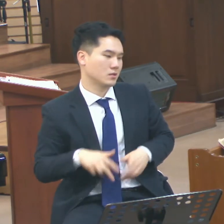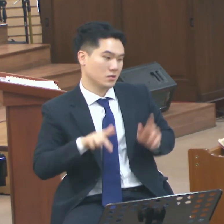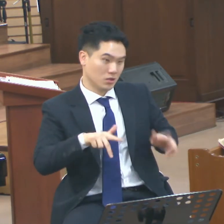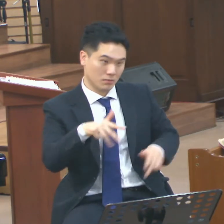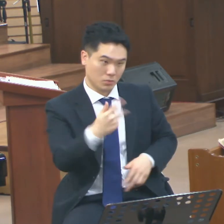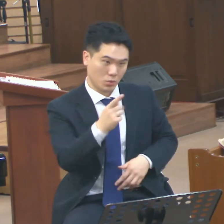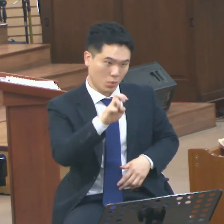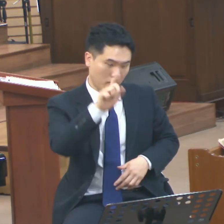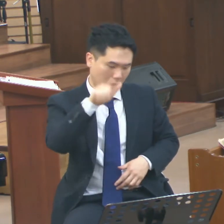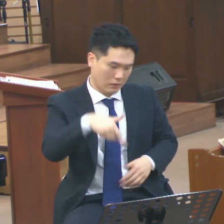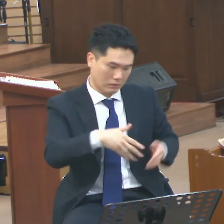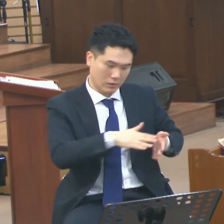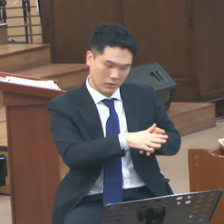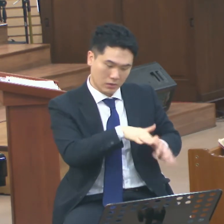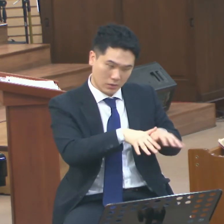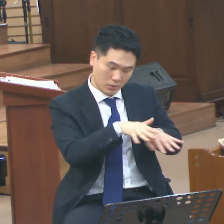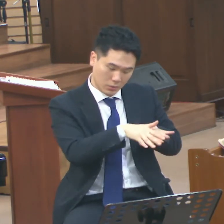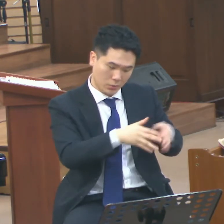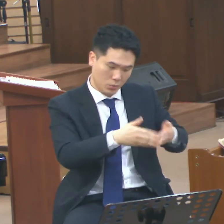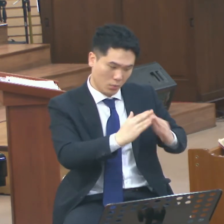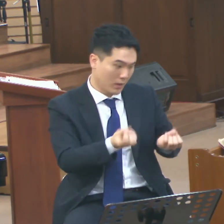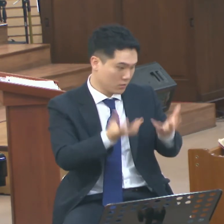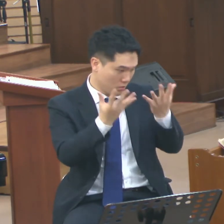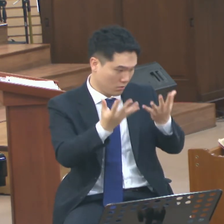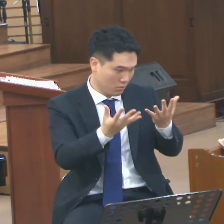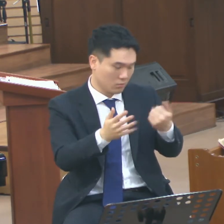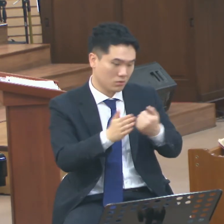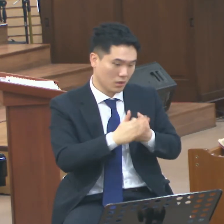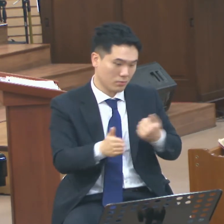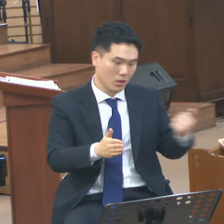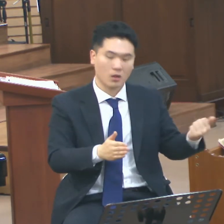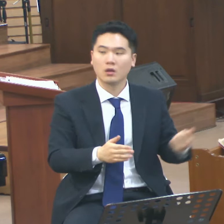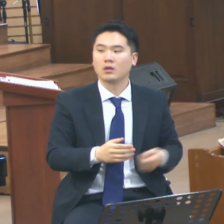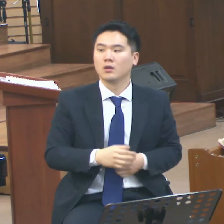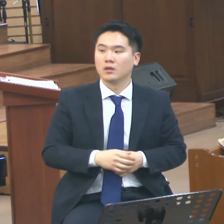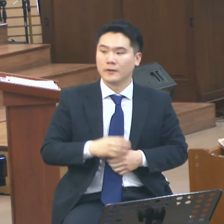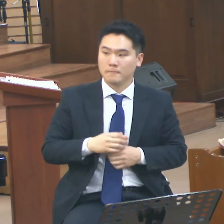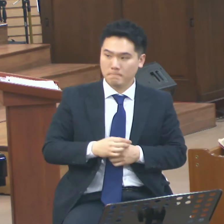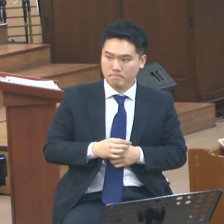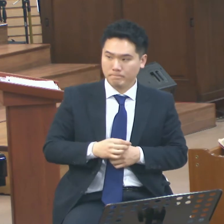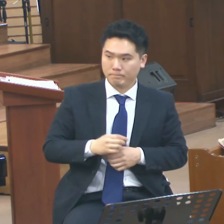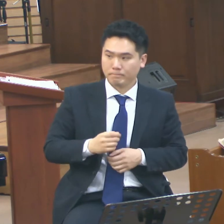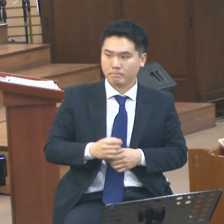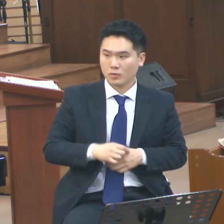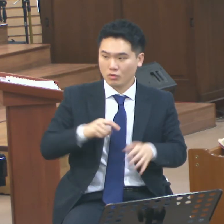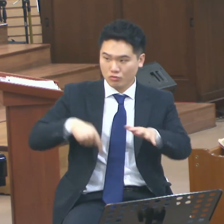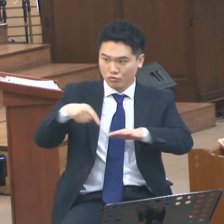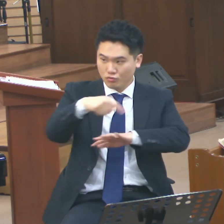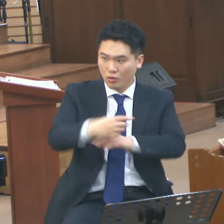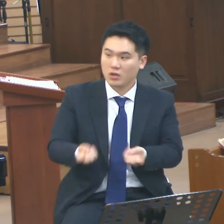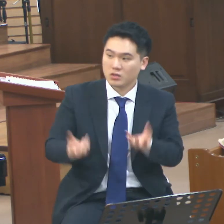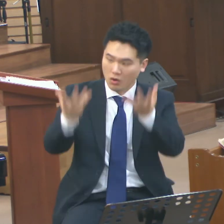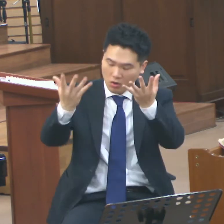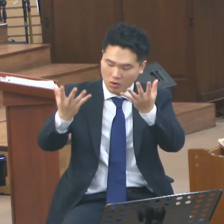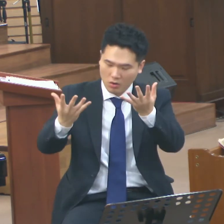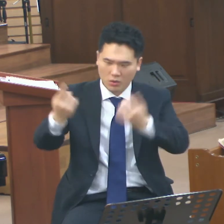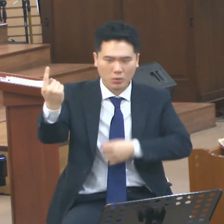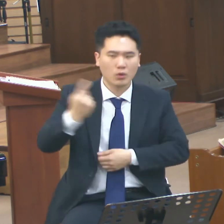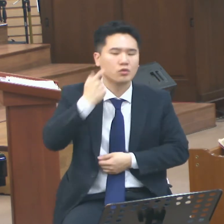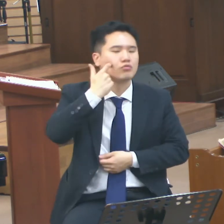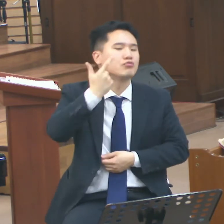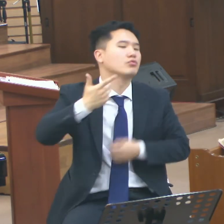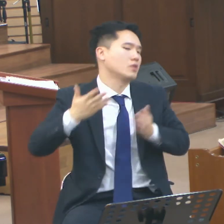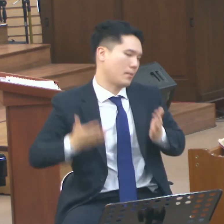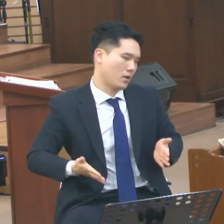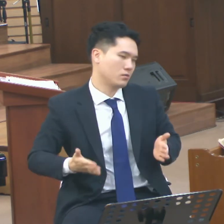남았어요. 내년 해가 바뀌면 6월절에 예수님은 십자가에 죽거든요. 아직 6개월이 남았어요. 그런데